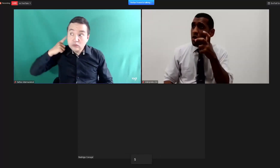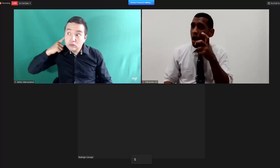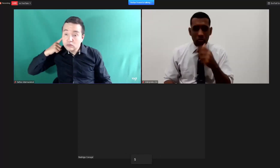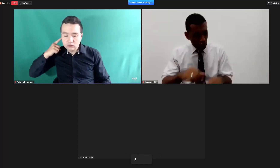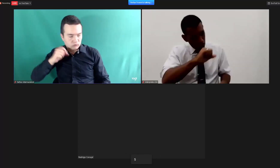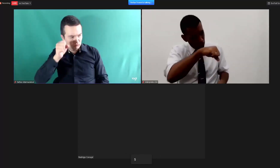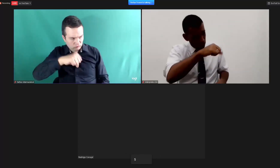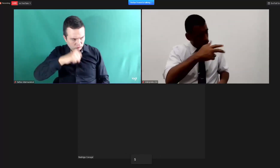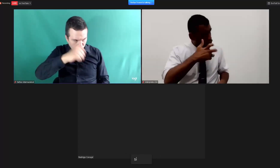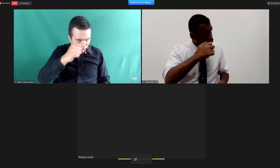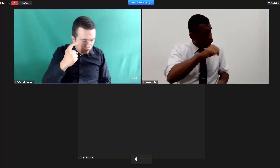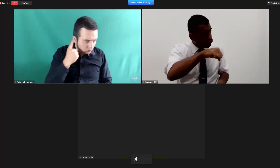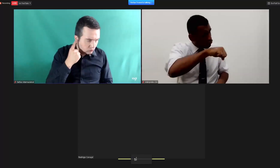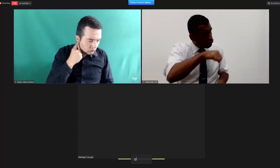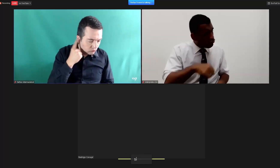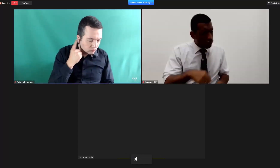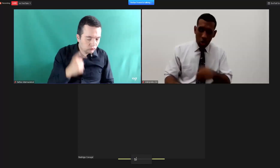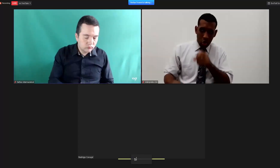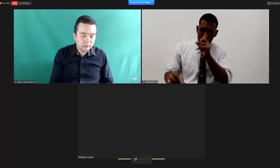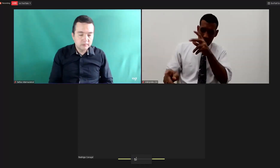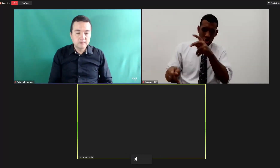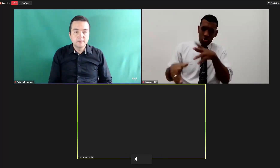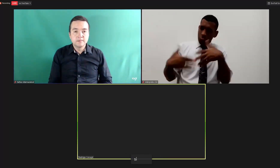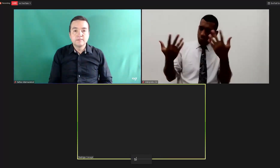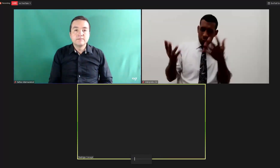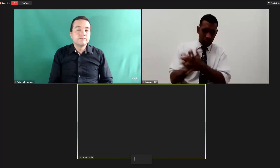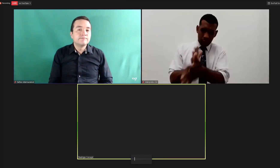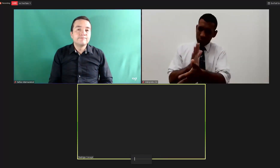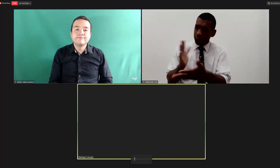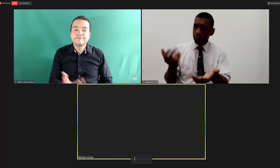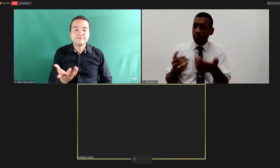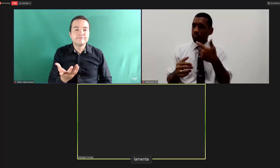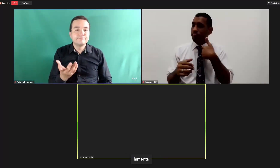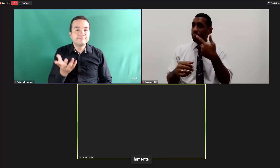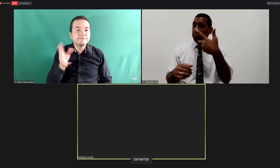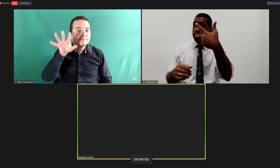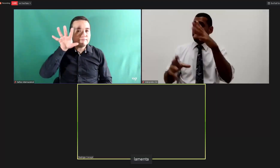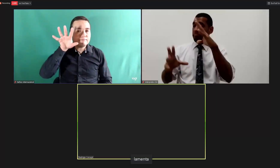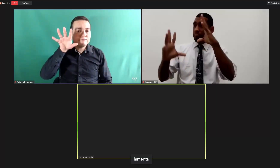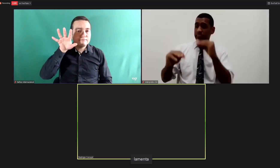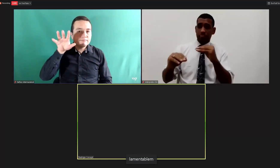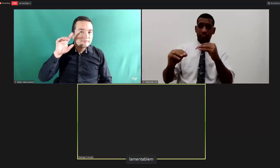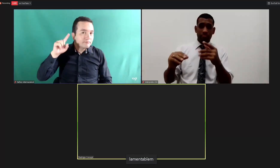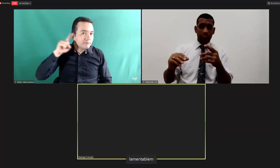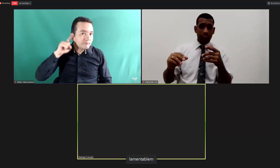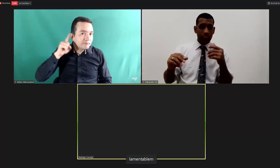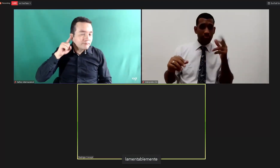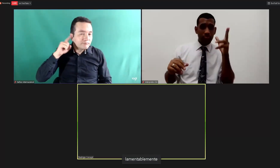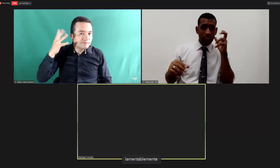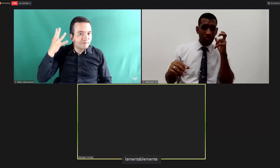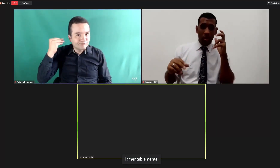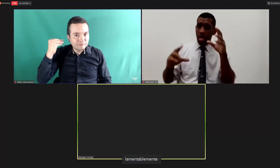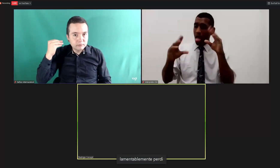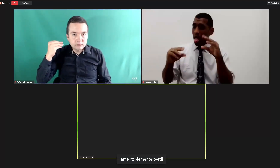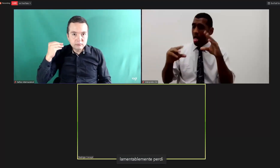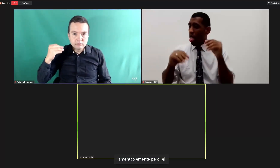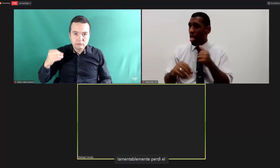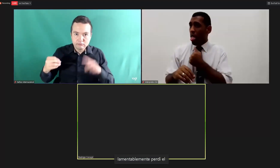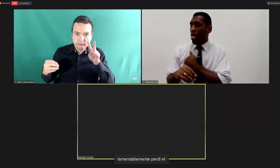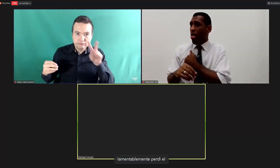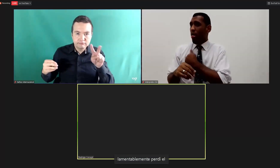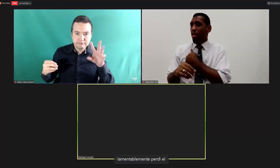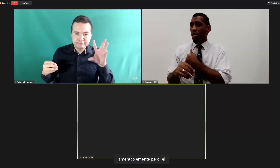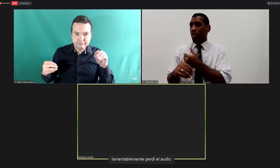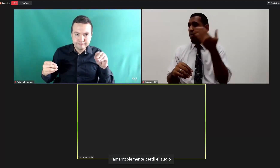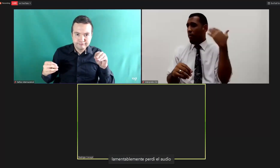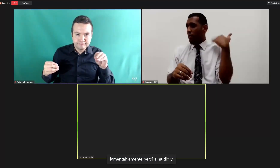Sí. Ok, bueno, lamentablemente perdí el audio y la imagen hace